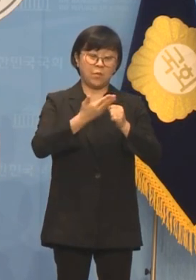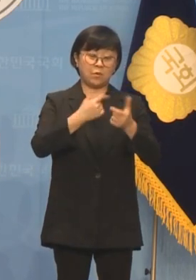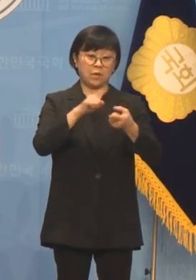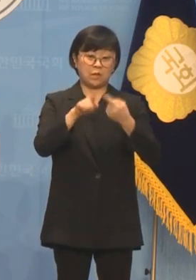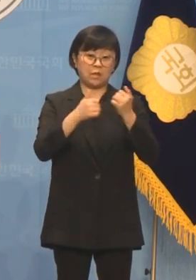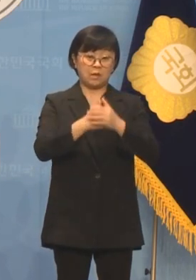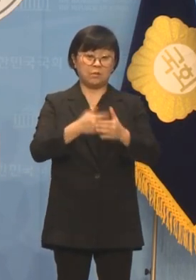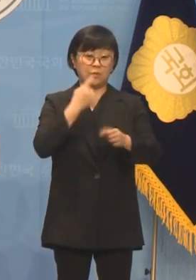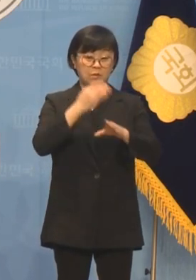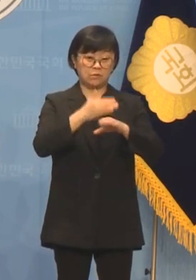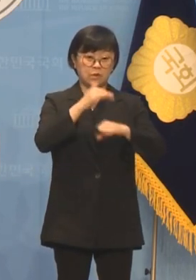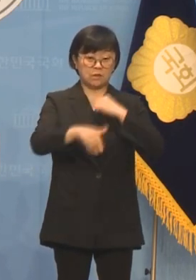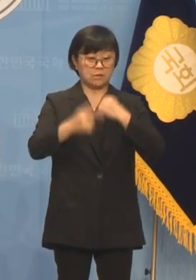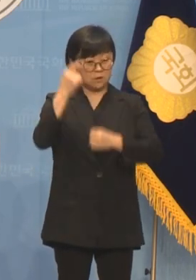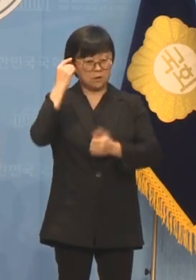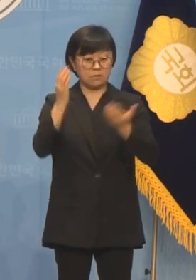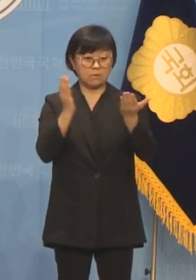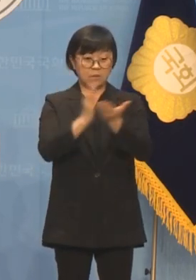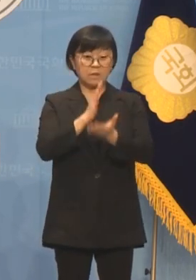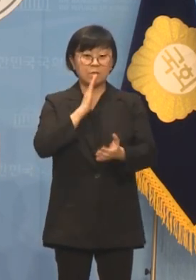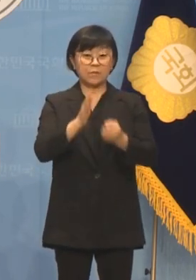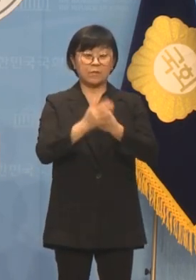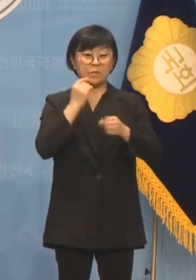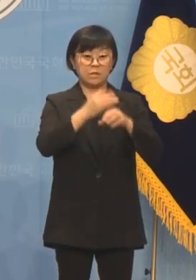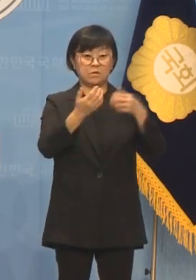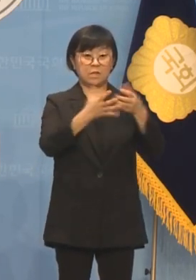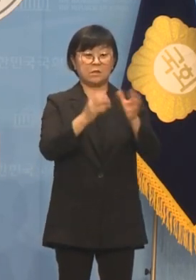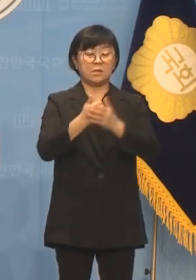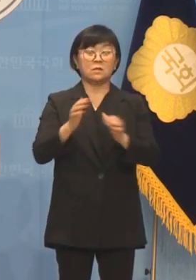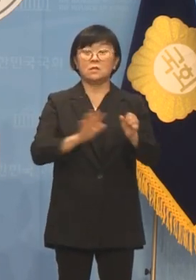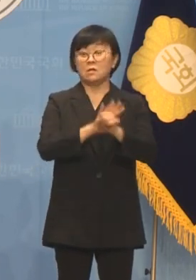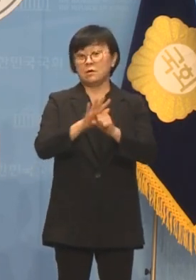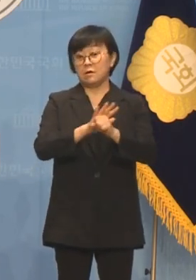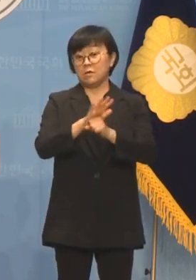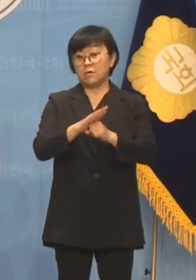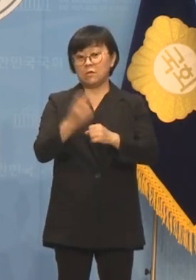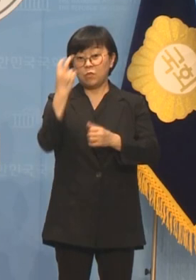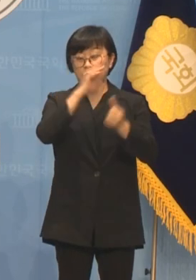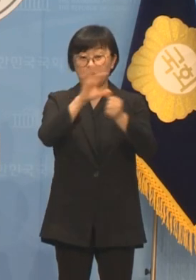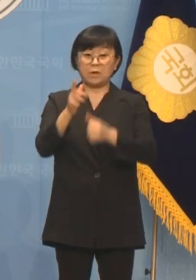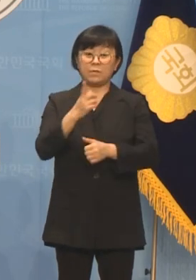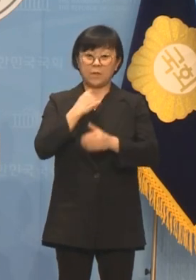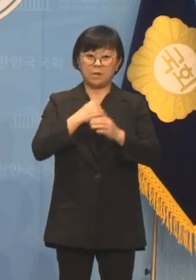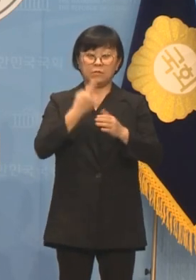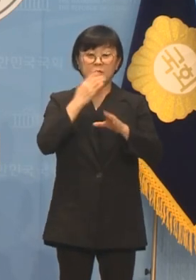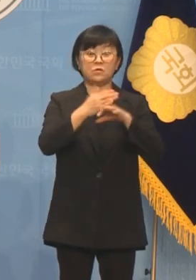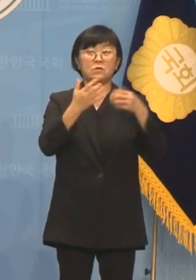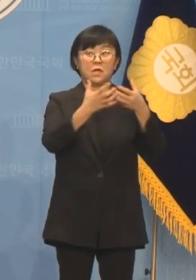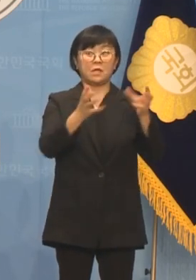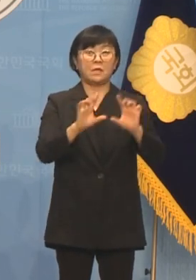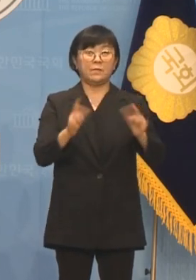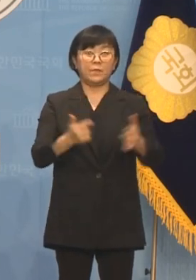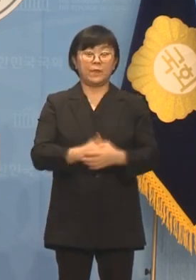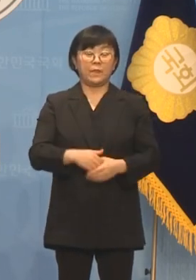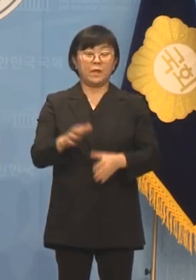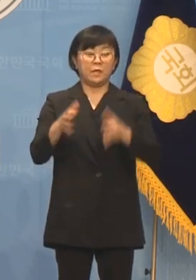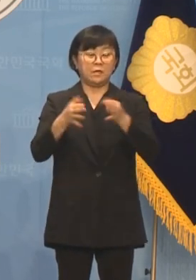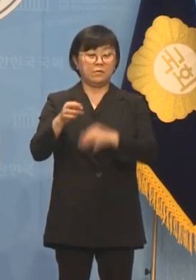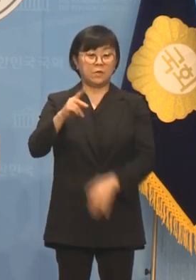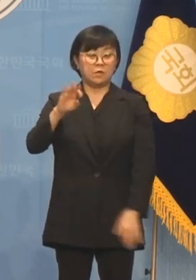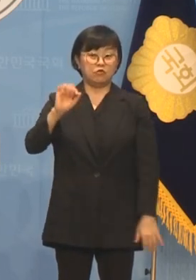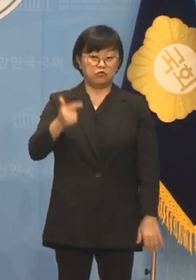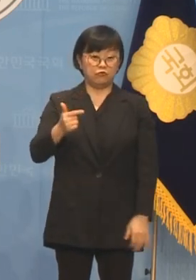정신에 맞습니까 지금 민주당은 제가 사랑하고 지키려고 애썼던 민주당이 아닙니다 김대중